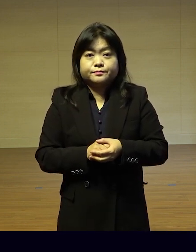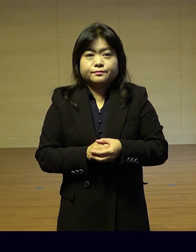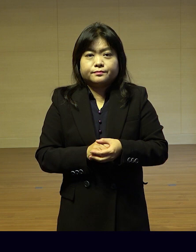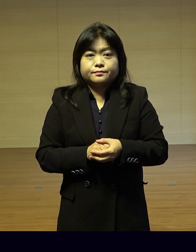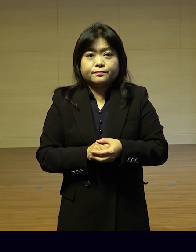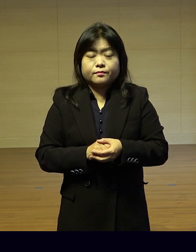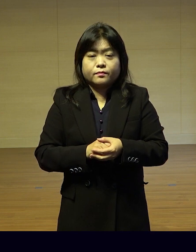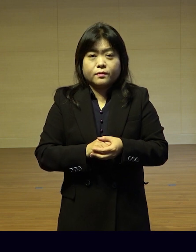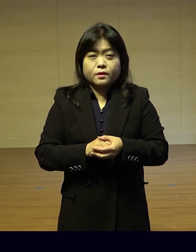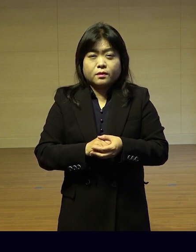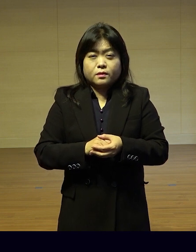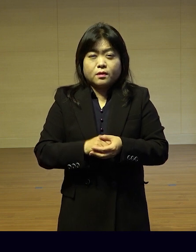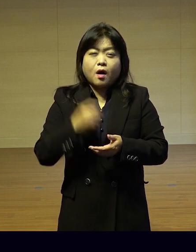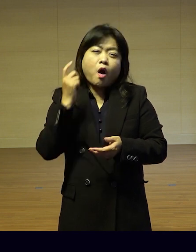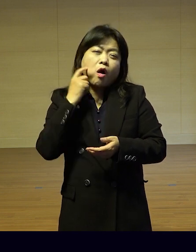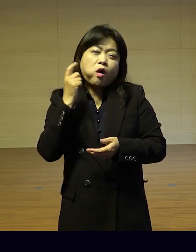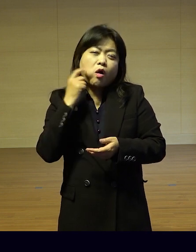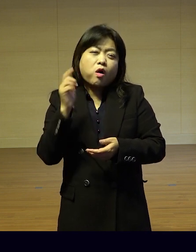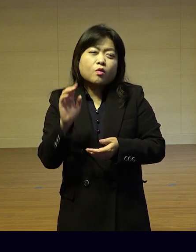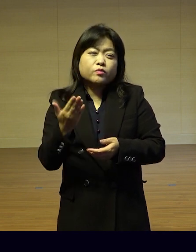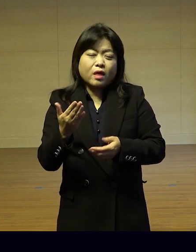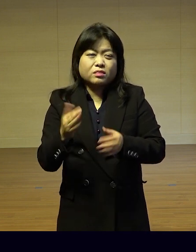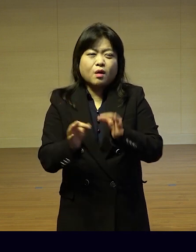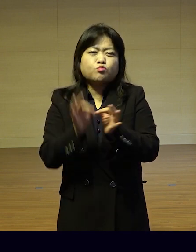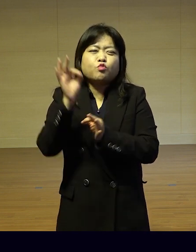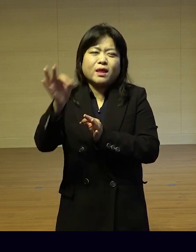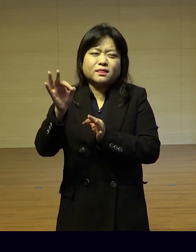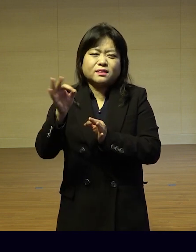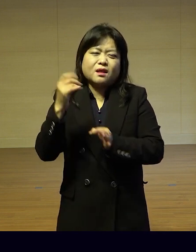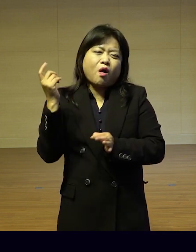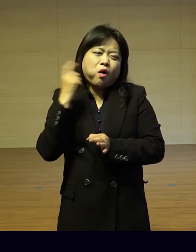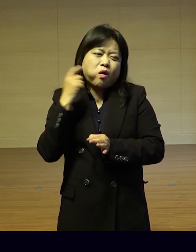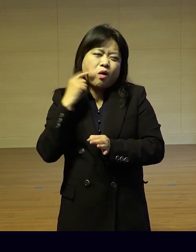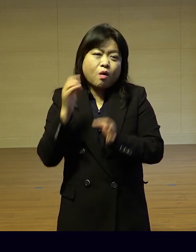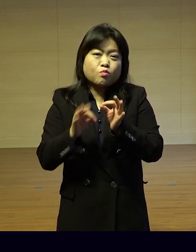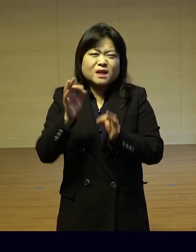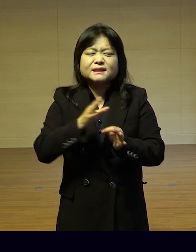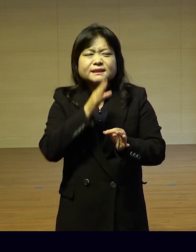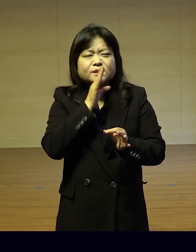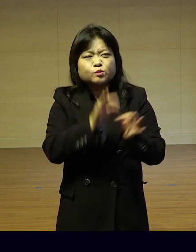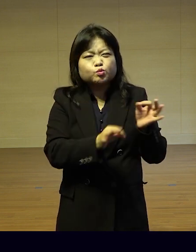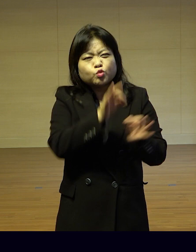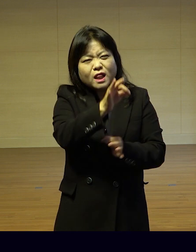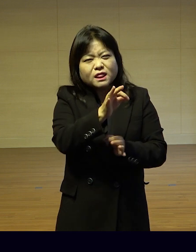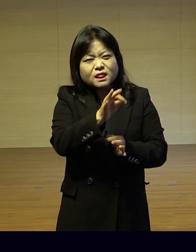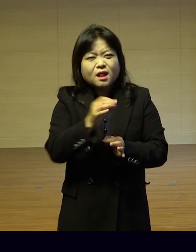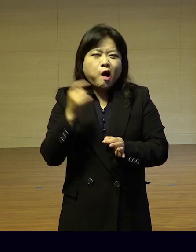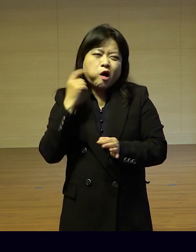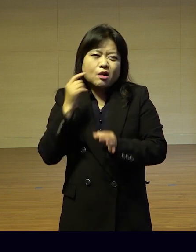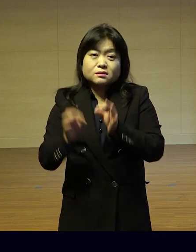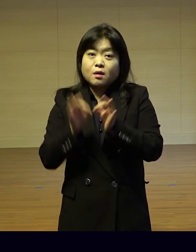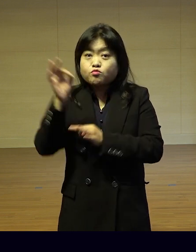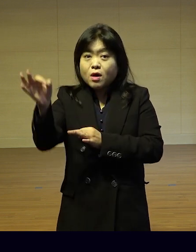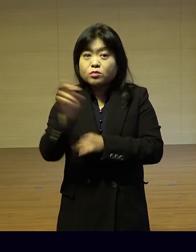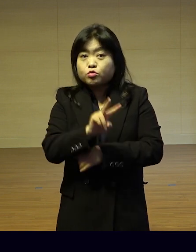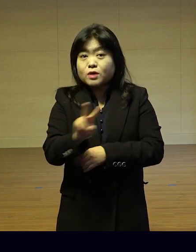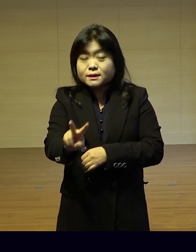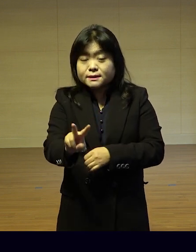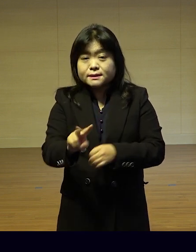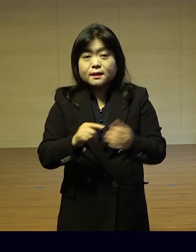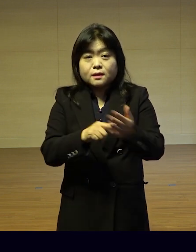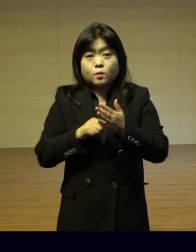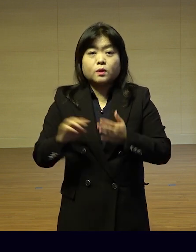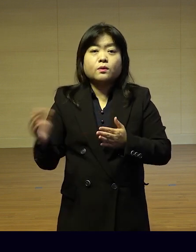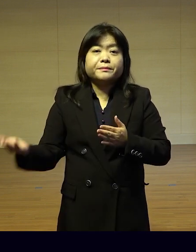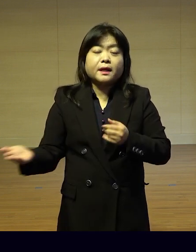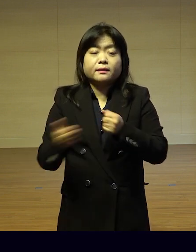악무한 혹은 위무한, 거짓된 무한과 진정한 무한, 진무한 두 가지 구별이 나옵니다. 그래서